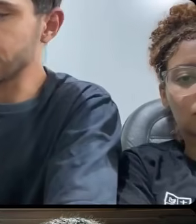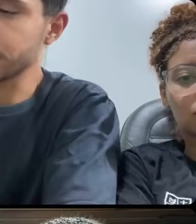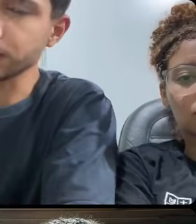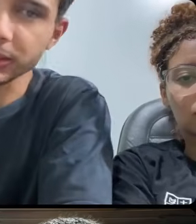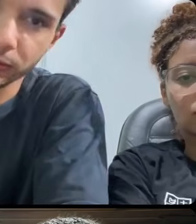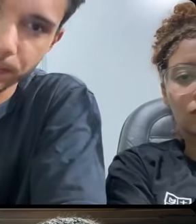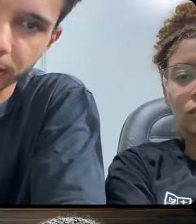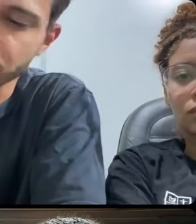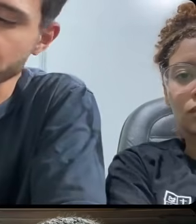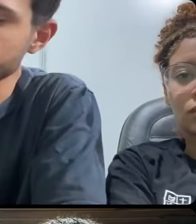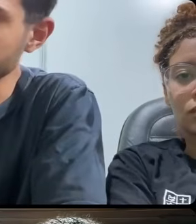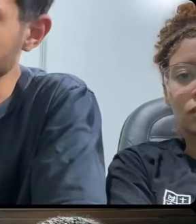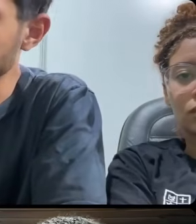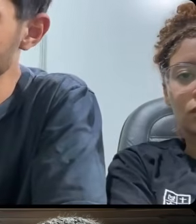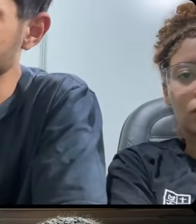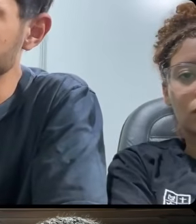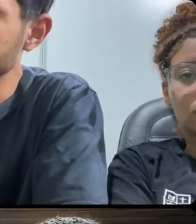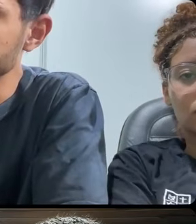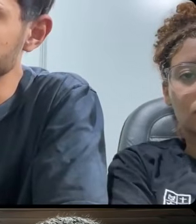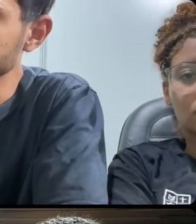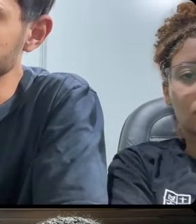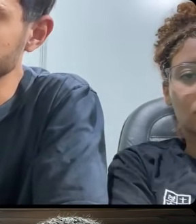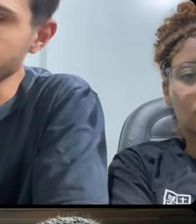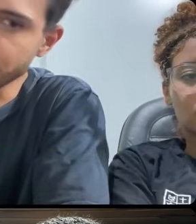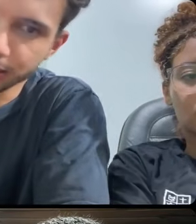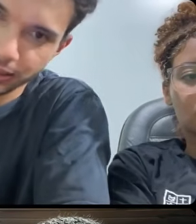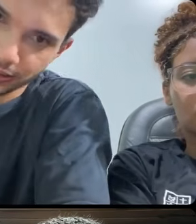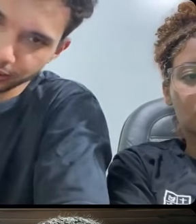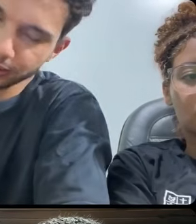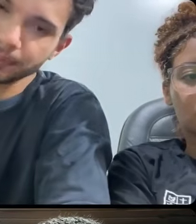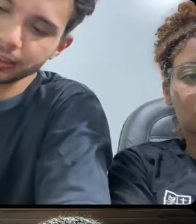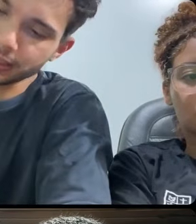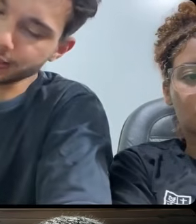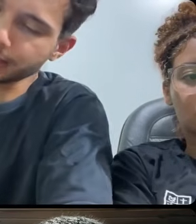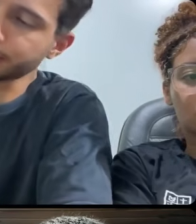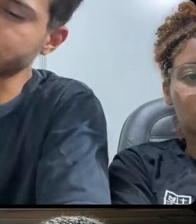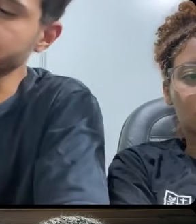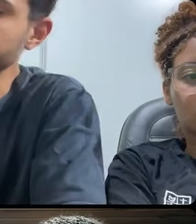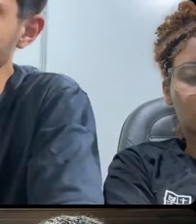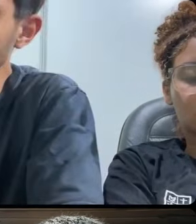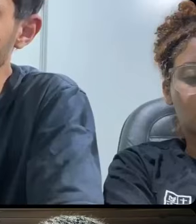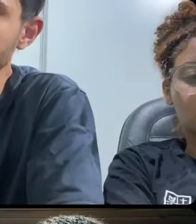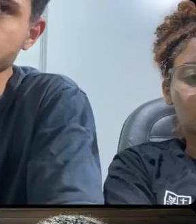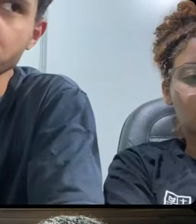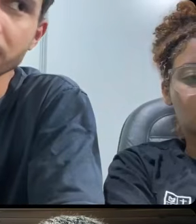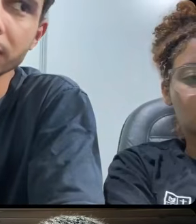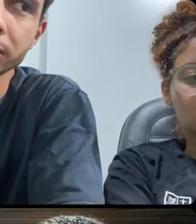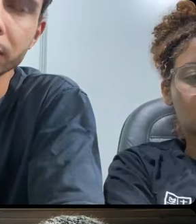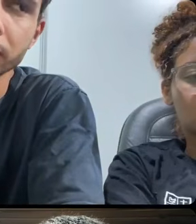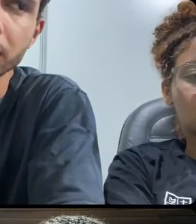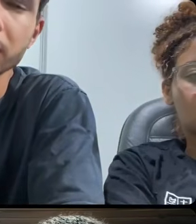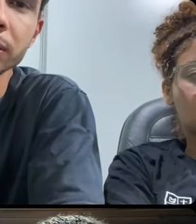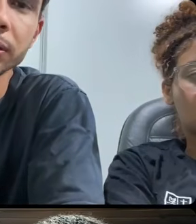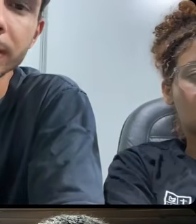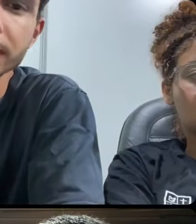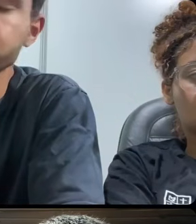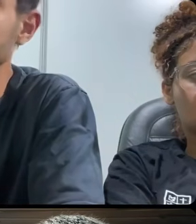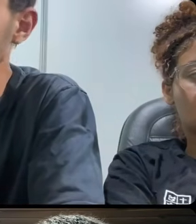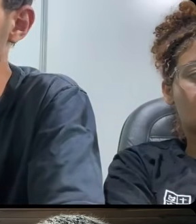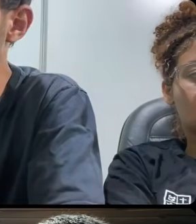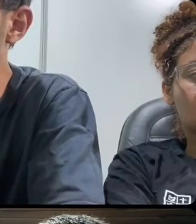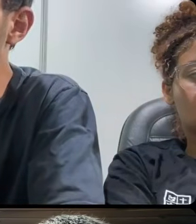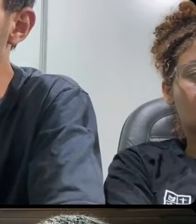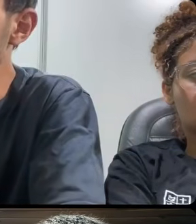na cidade de São Borja, no hospital, eles têm o CAPS, que tem uma ala que é só de dependência, sabe? Com drogas, álcool e tudo